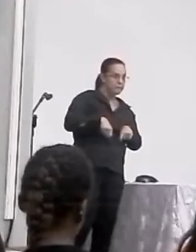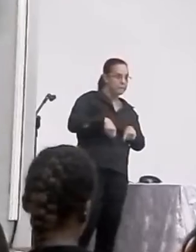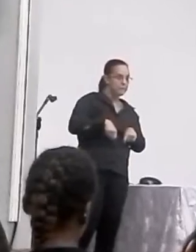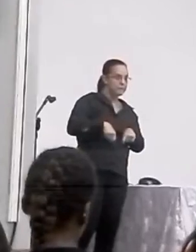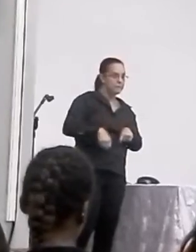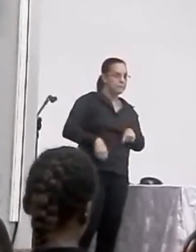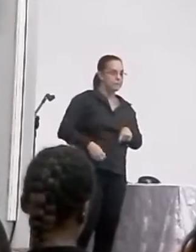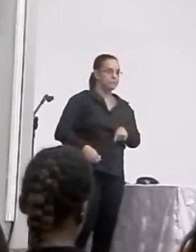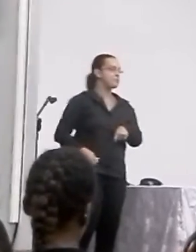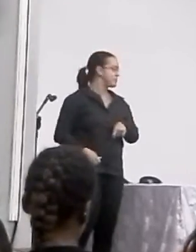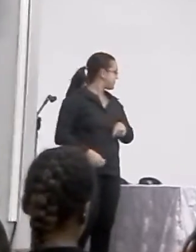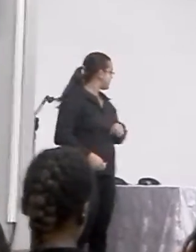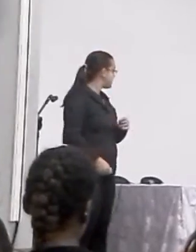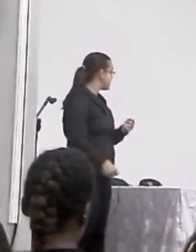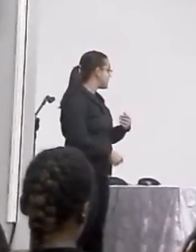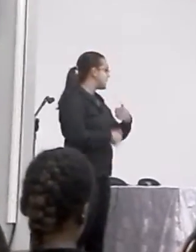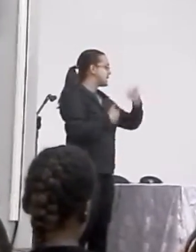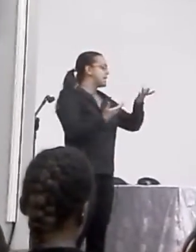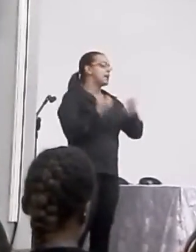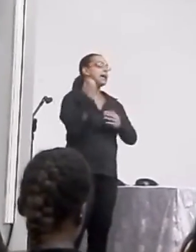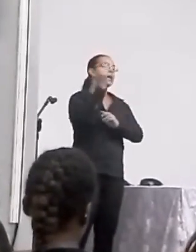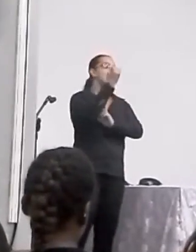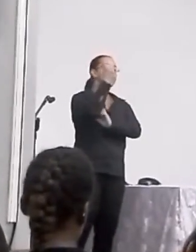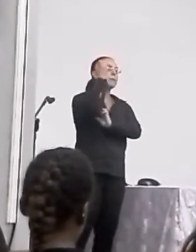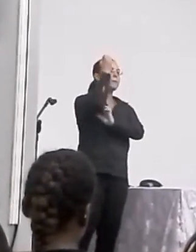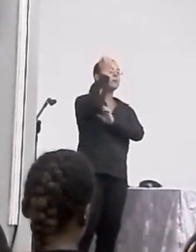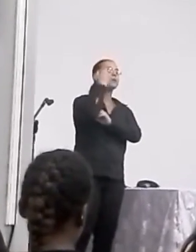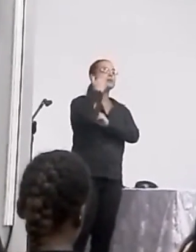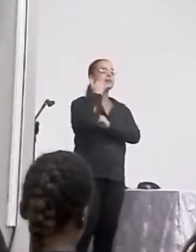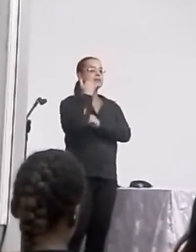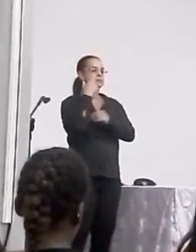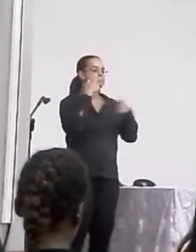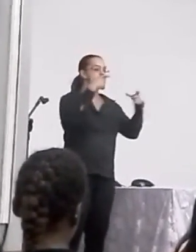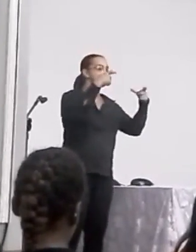lugar. É importante existir um lugar, para dizer uma